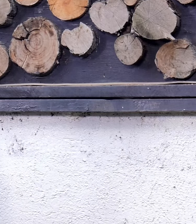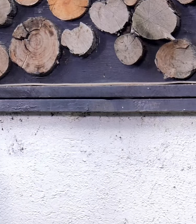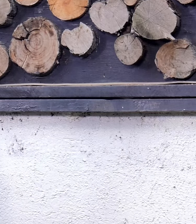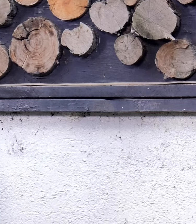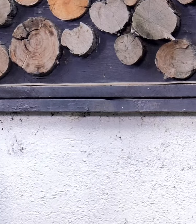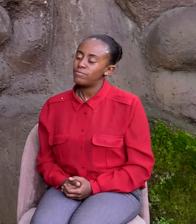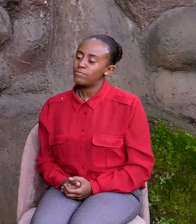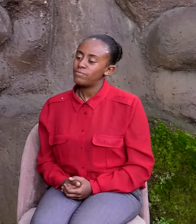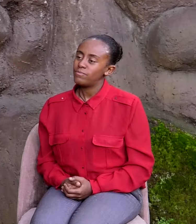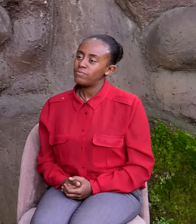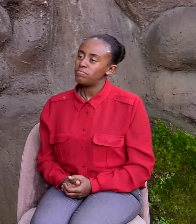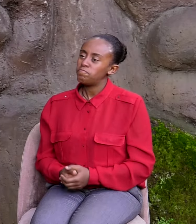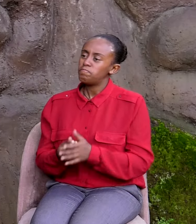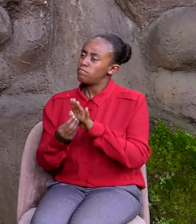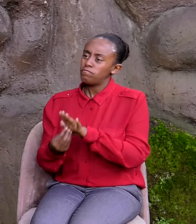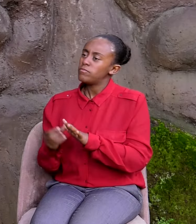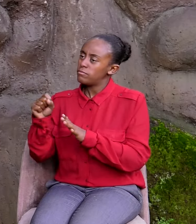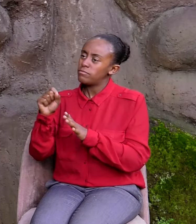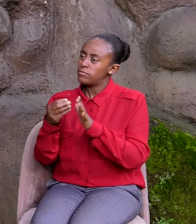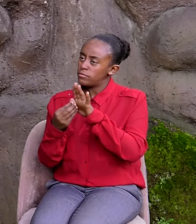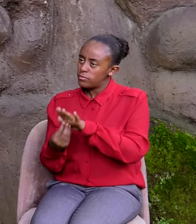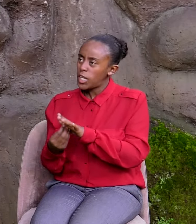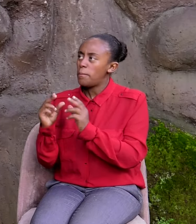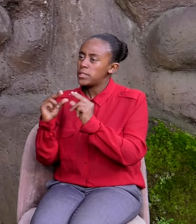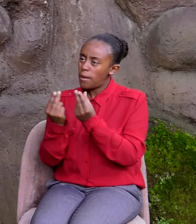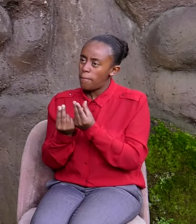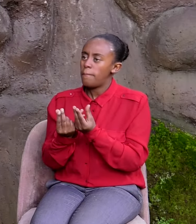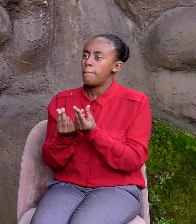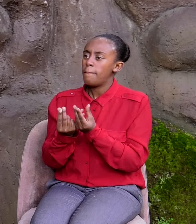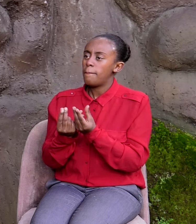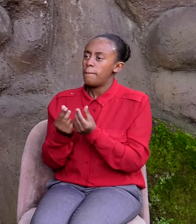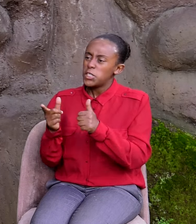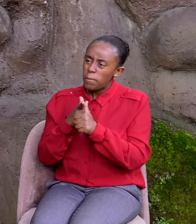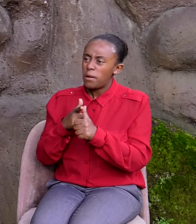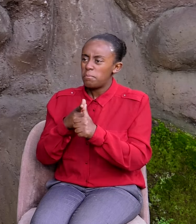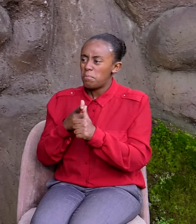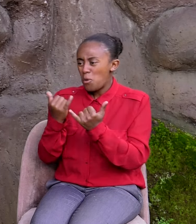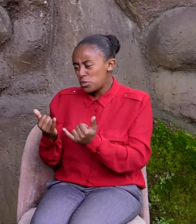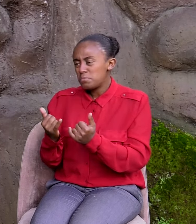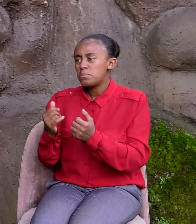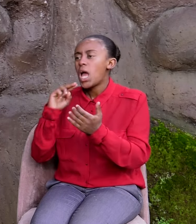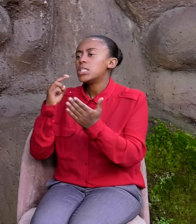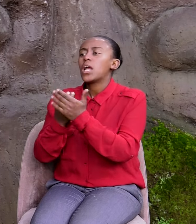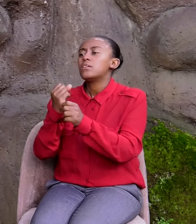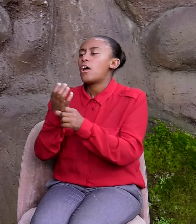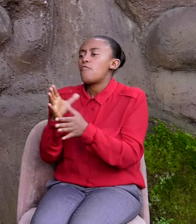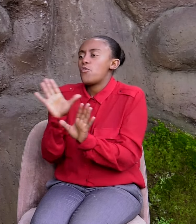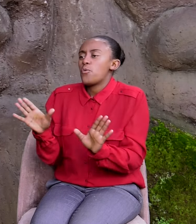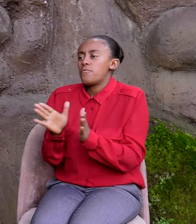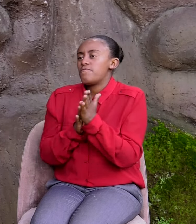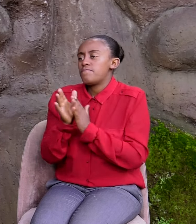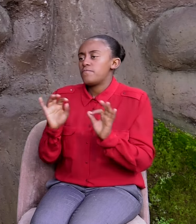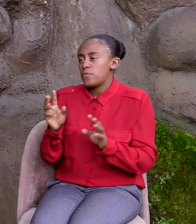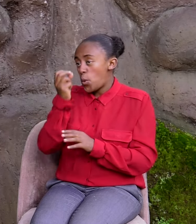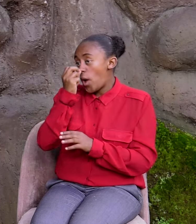አይፈጥርብህም? ጫና ይፈጥራል። ቤተሰብ አሁንም ቢሆን መጀመሪያም ቢሆን እንድሰራ አይፈልጉም። ጋዜጠኝነት ያው ቤተሰብ ወላጅ ሲኮን